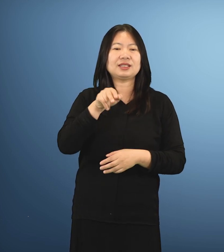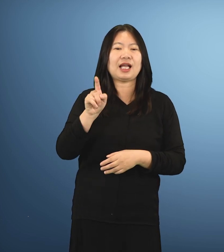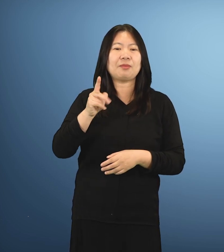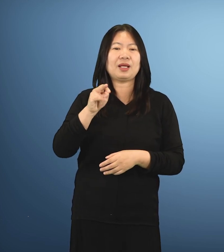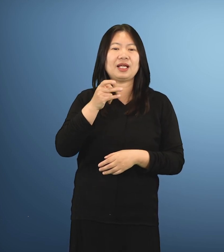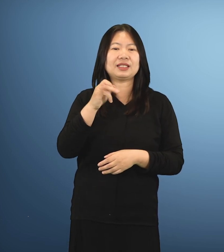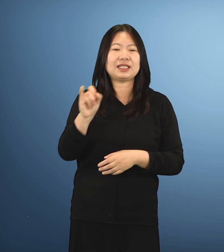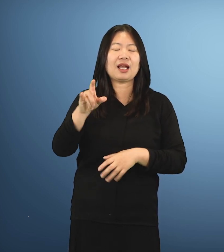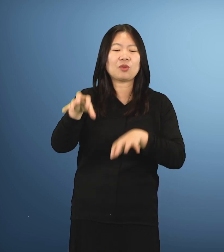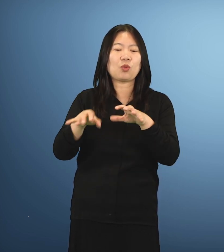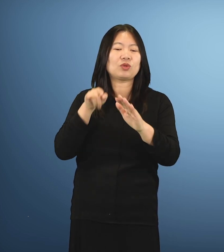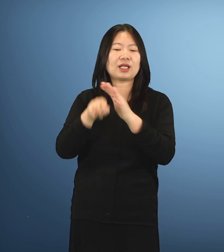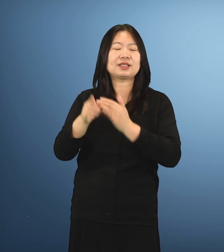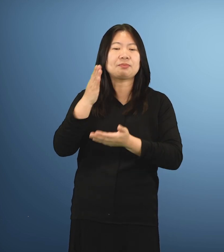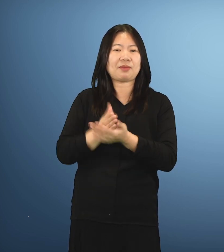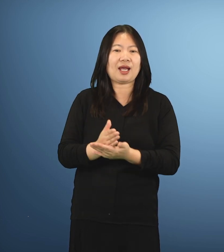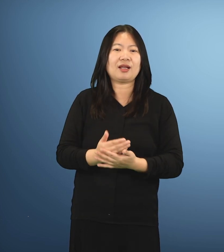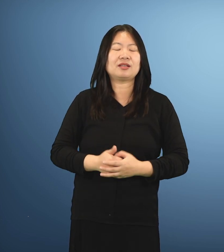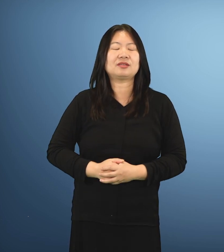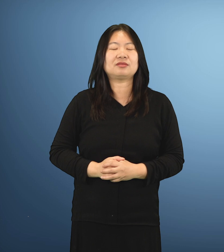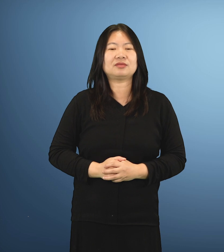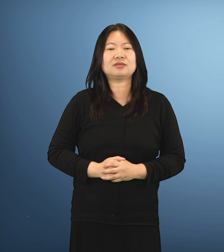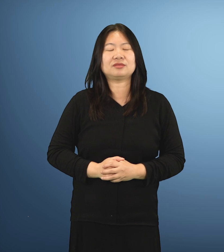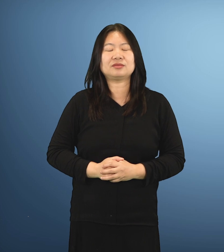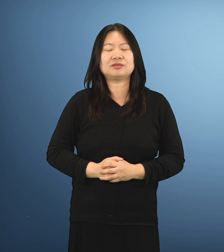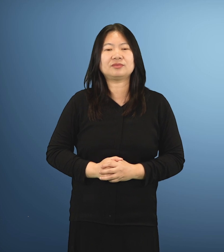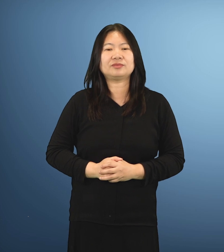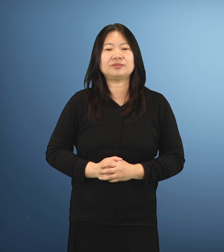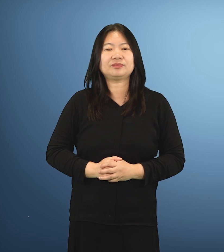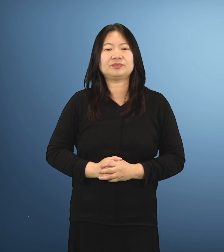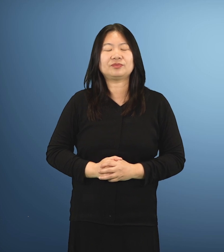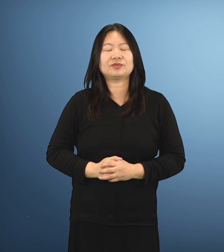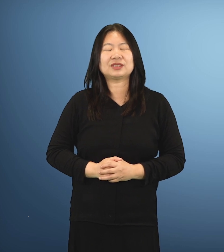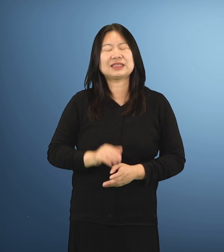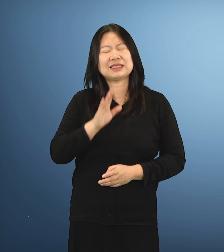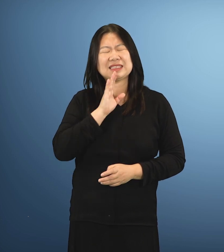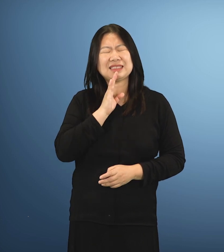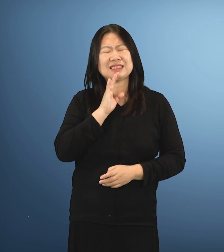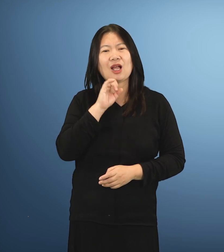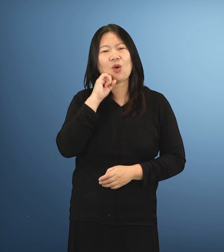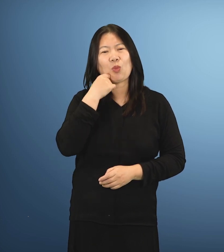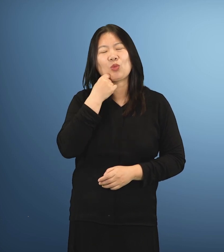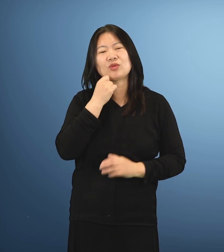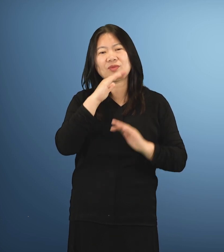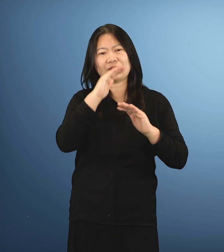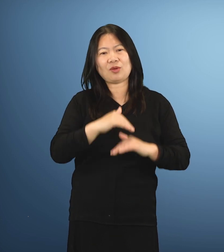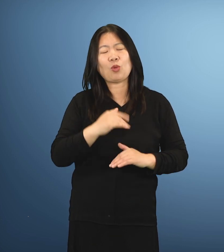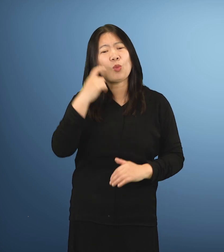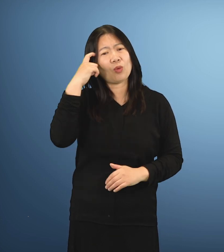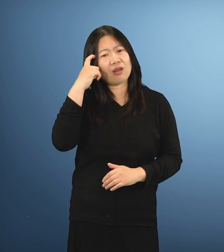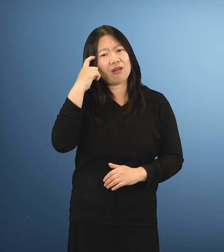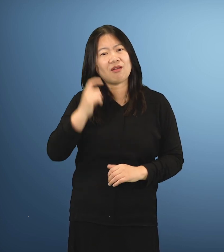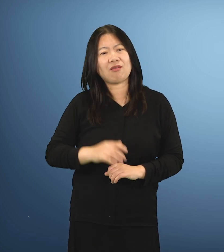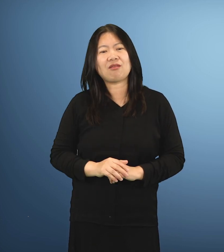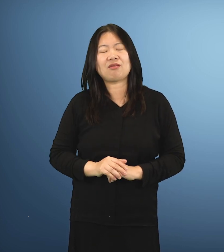사마리아인의 고을에도 들어가지 말고. 네. 자, 이것이 아주 어려운 본문이 되겠습니다.